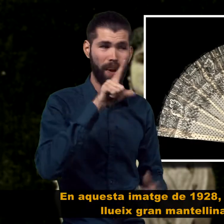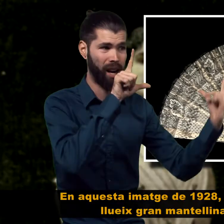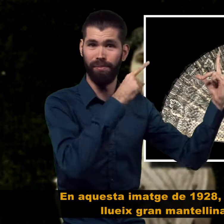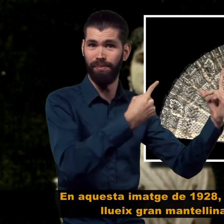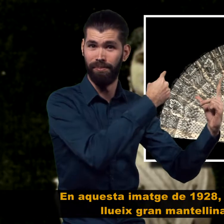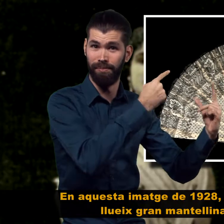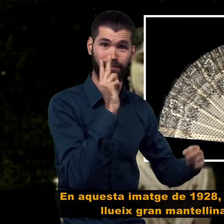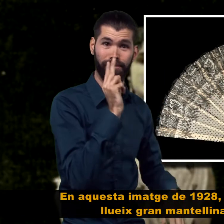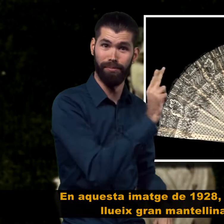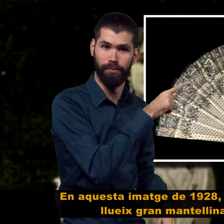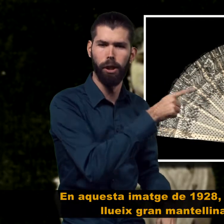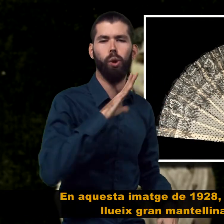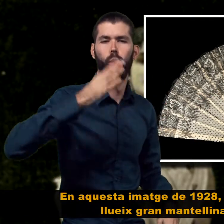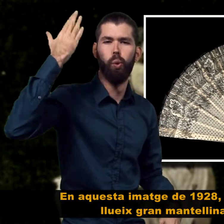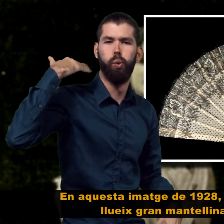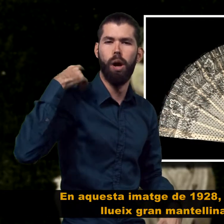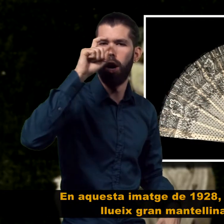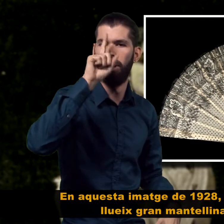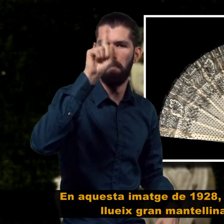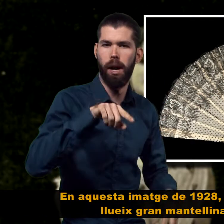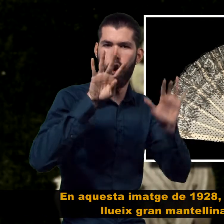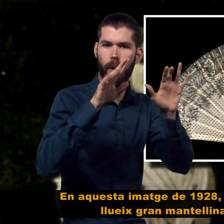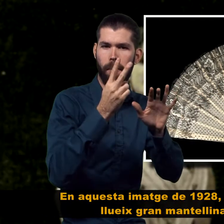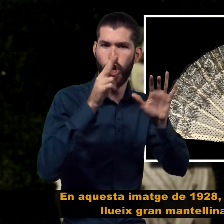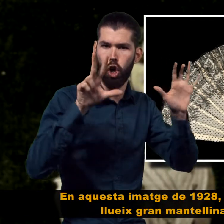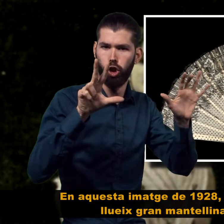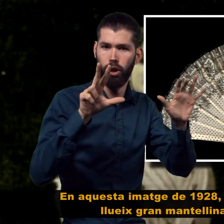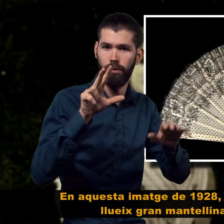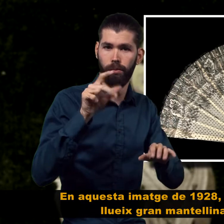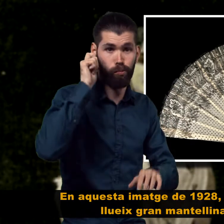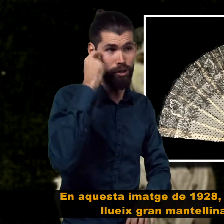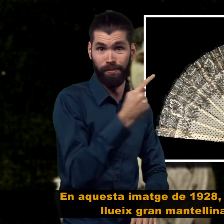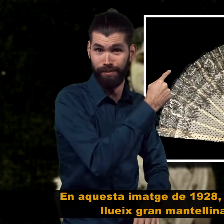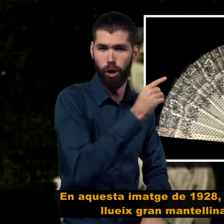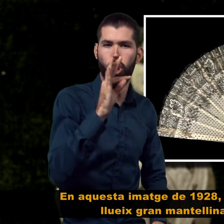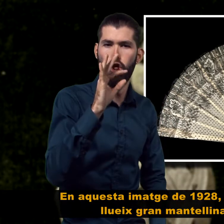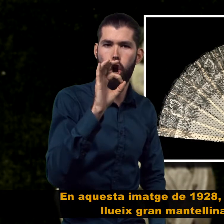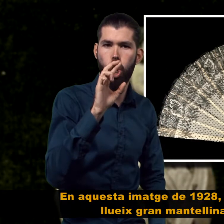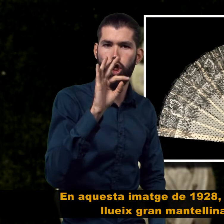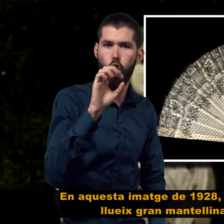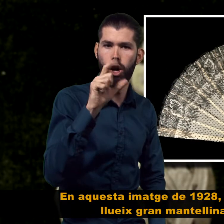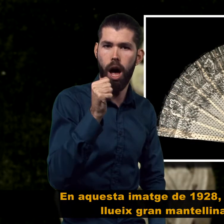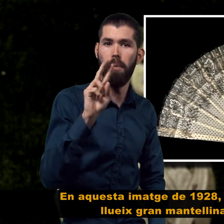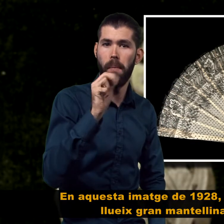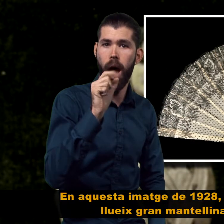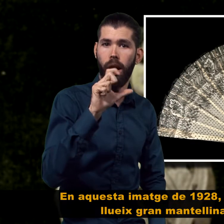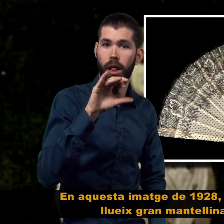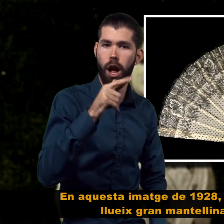En aquesta imatge de 1928, Tórtola Valencia llueix gran mantellina i ventall com el que es conserva a la vitrina